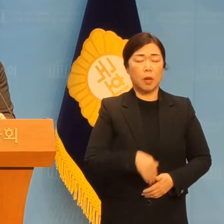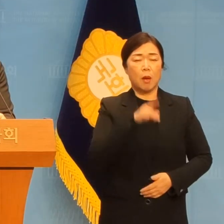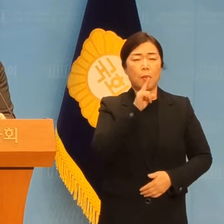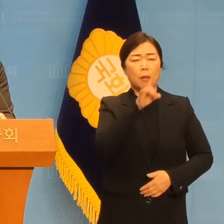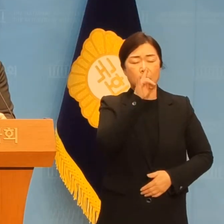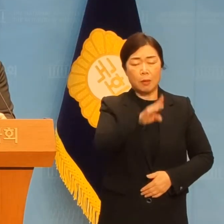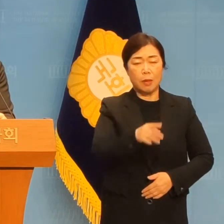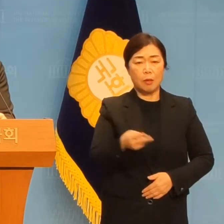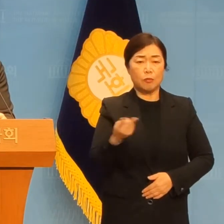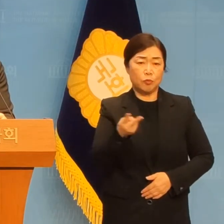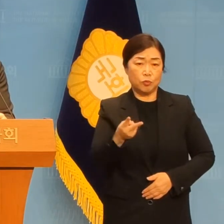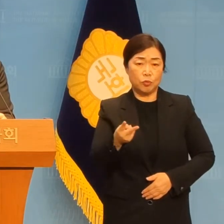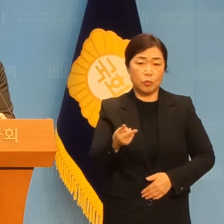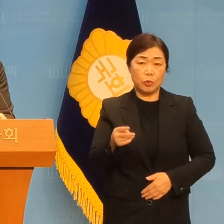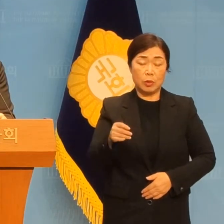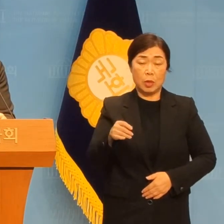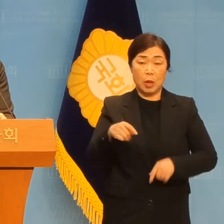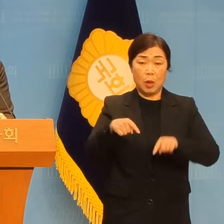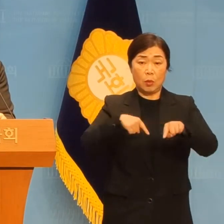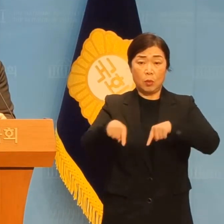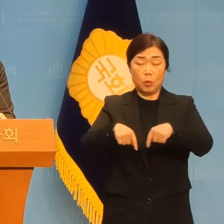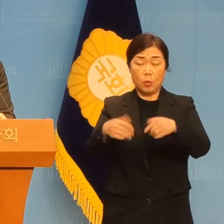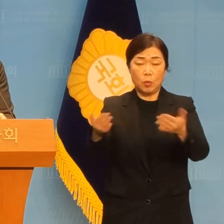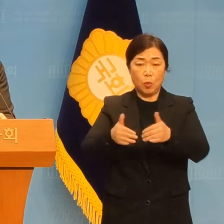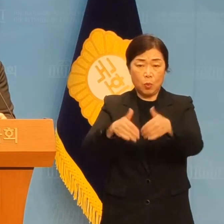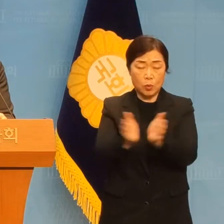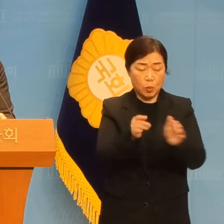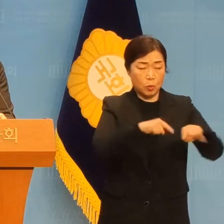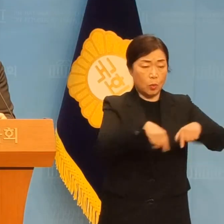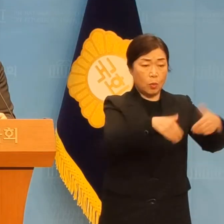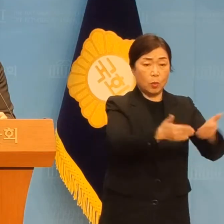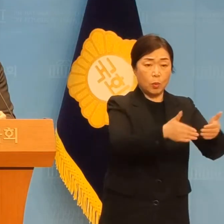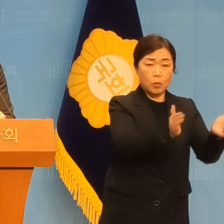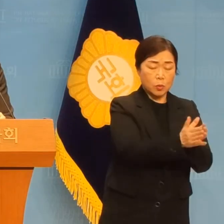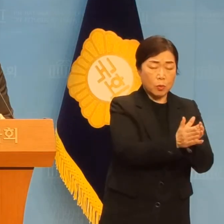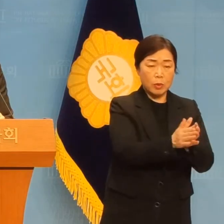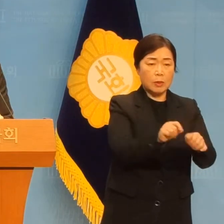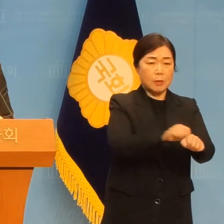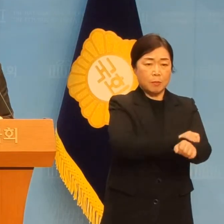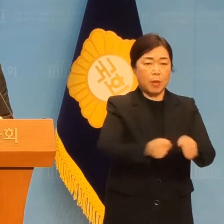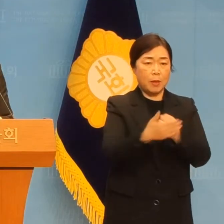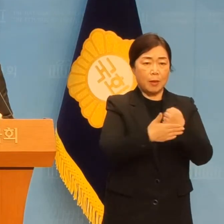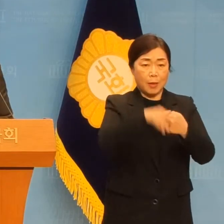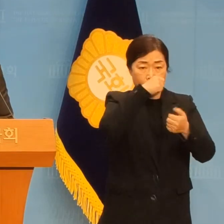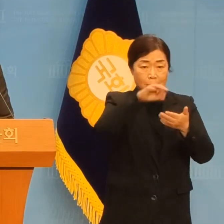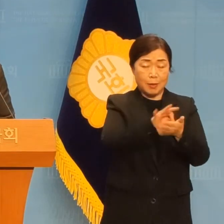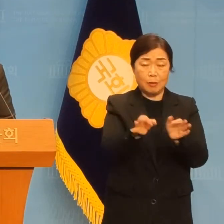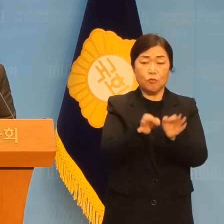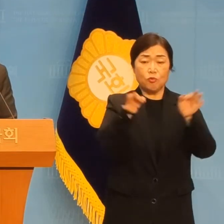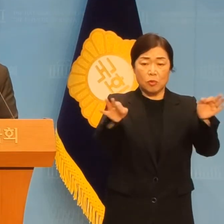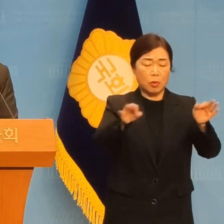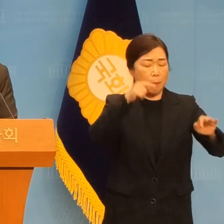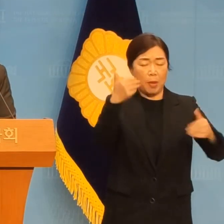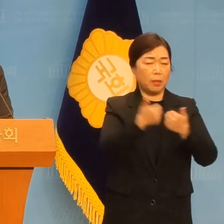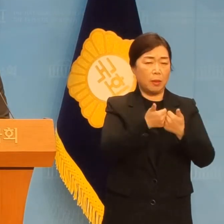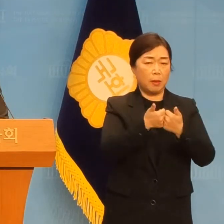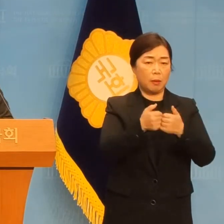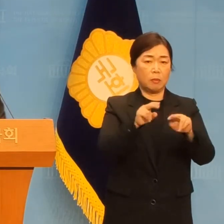터무니없는 양대 노총 특혜 예산에 강력히 반대하며 즉각 철회를